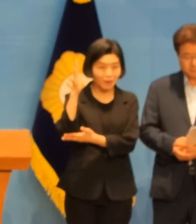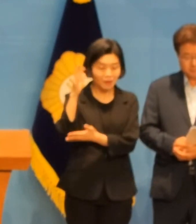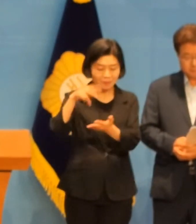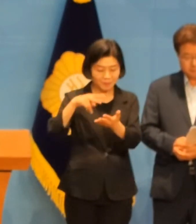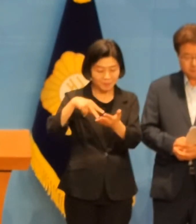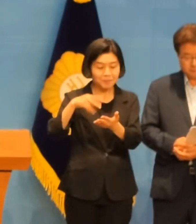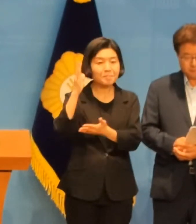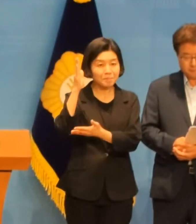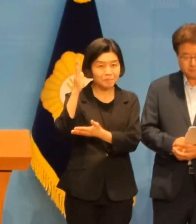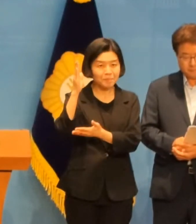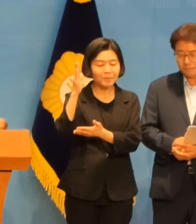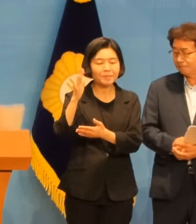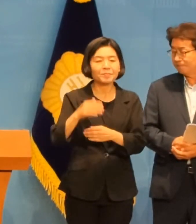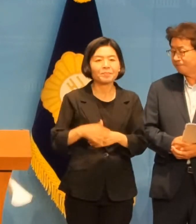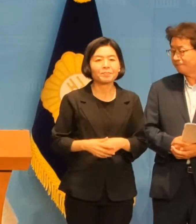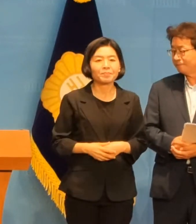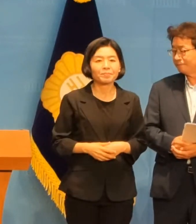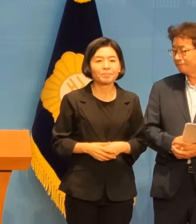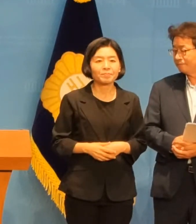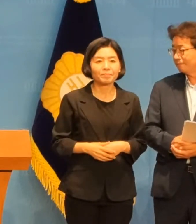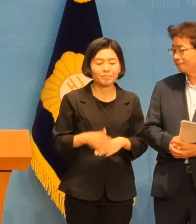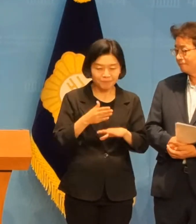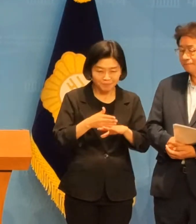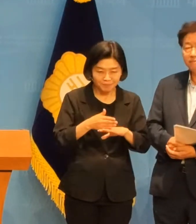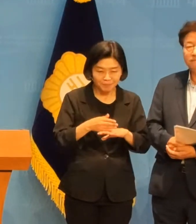기자회견을 이어가도록 하겠습니다. 감사합니다.